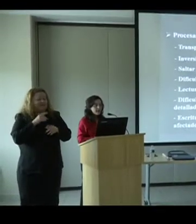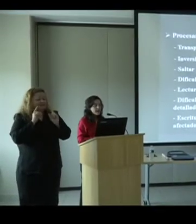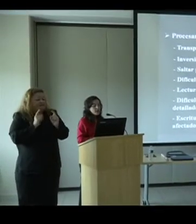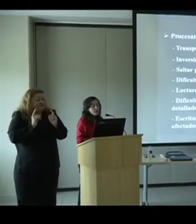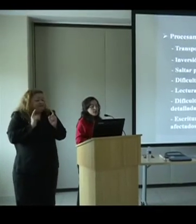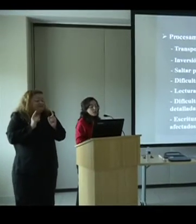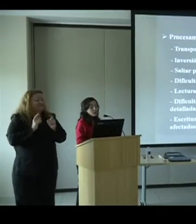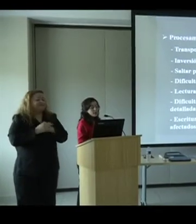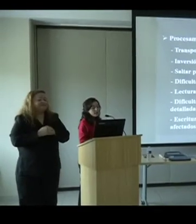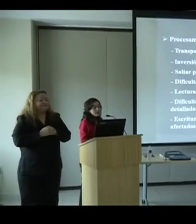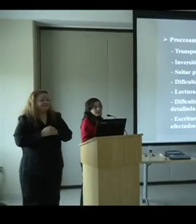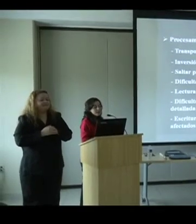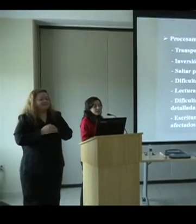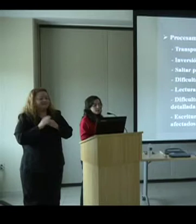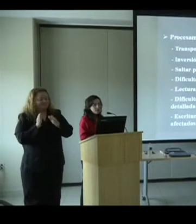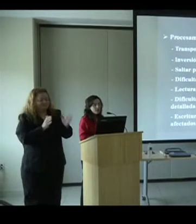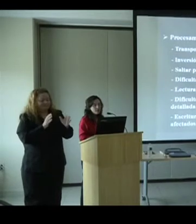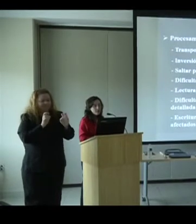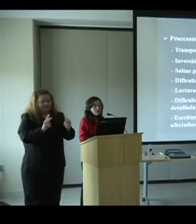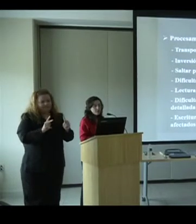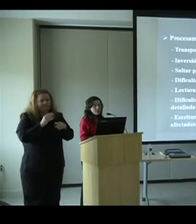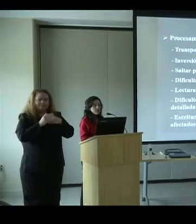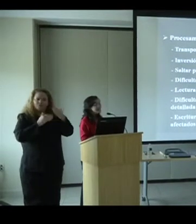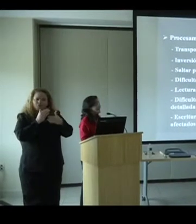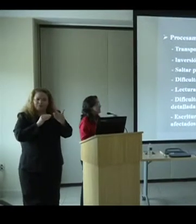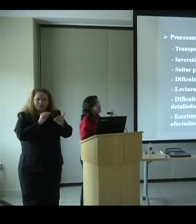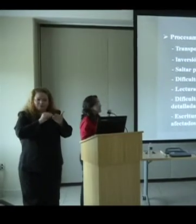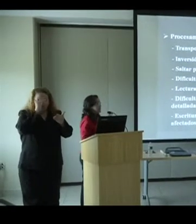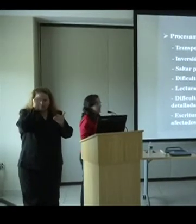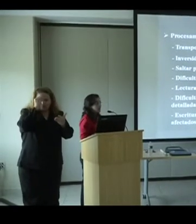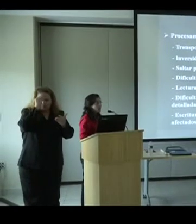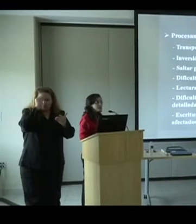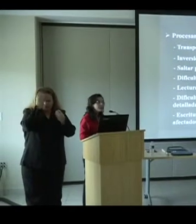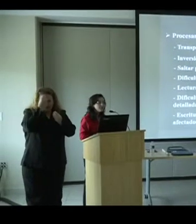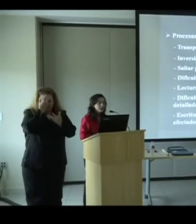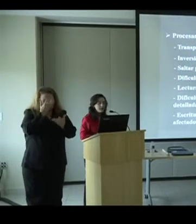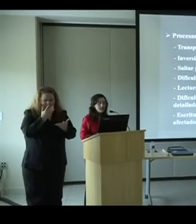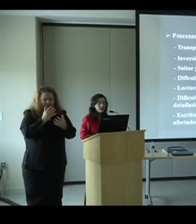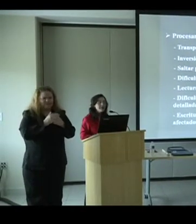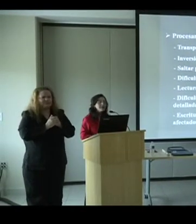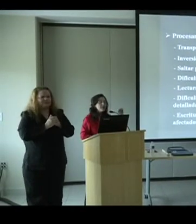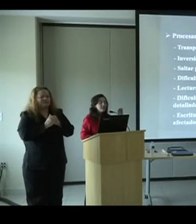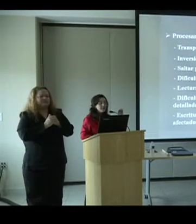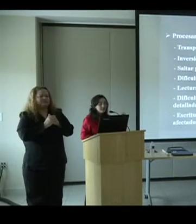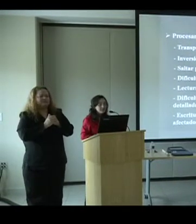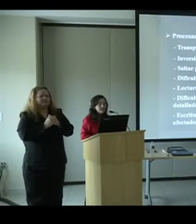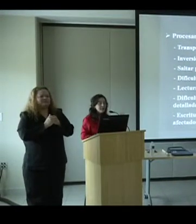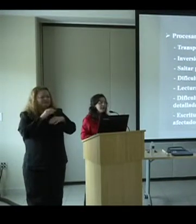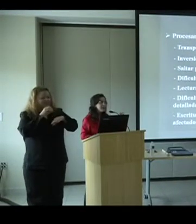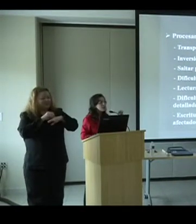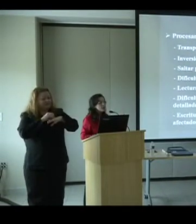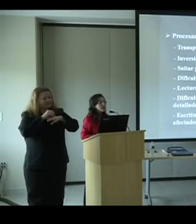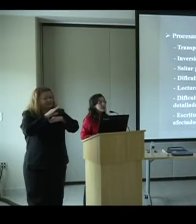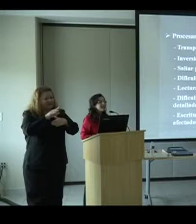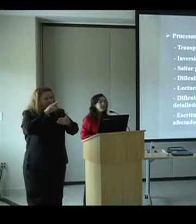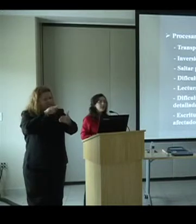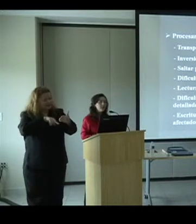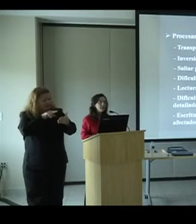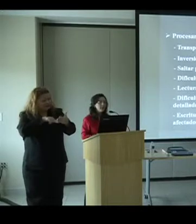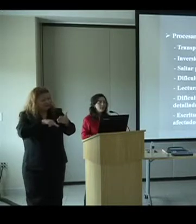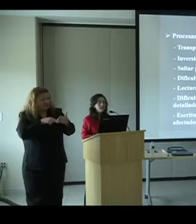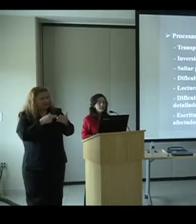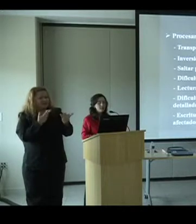en cuanto a los problemas de procesamiento de información secuencial o racional que nos afectan la lectura